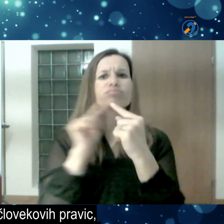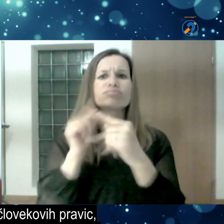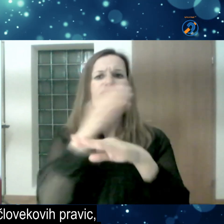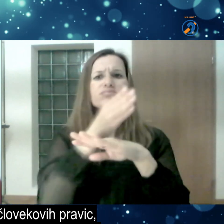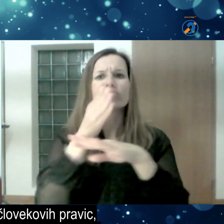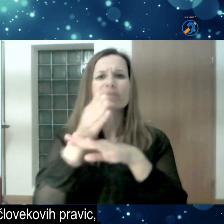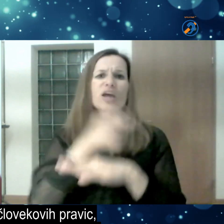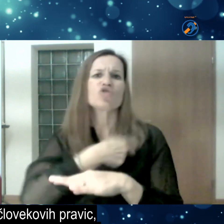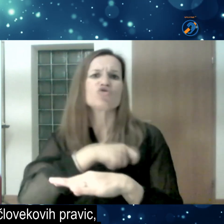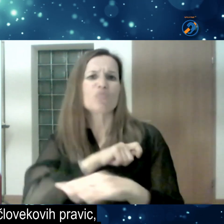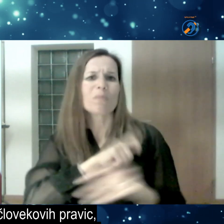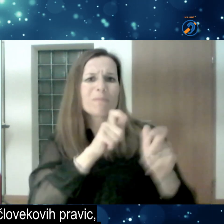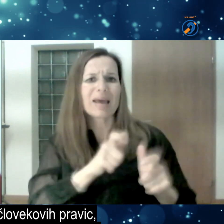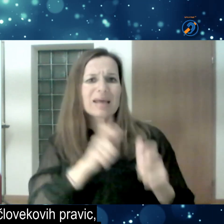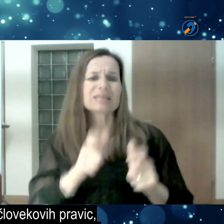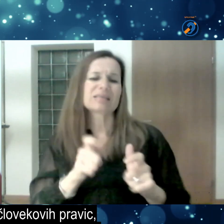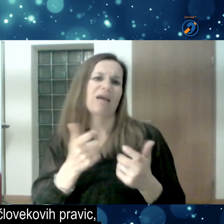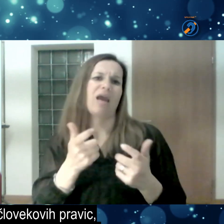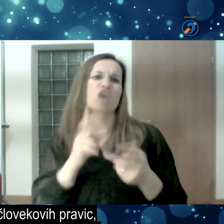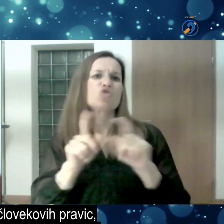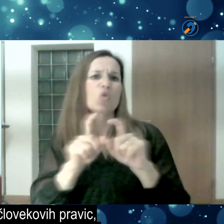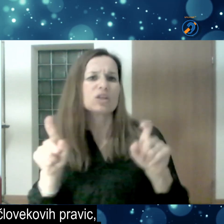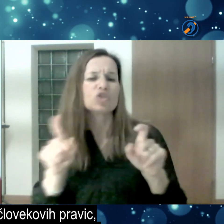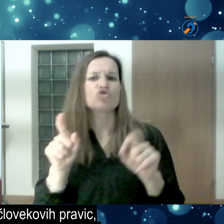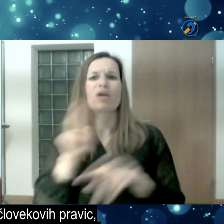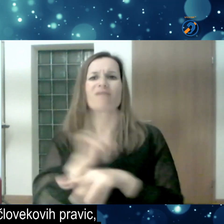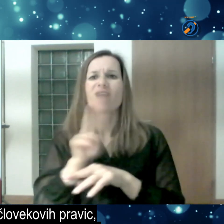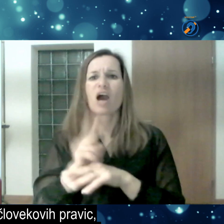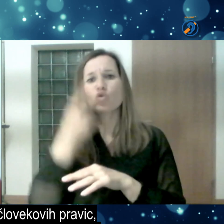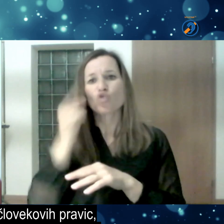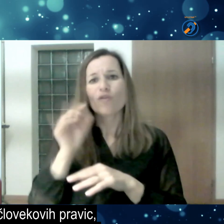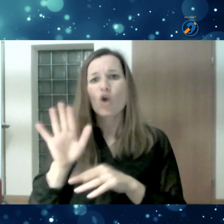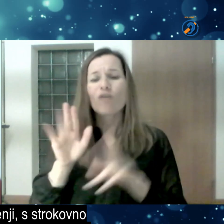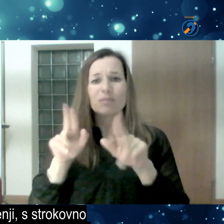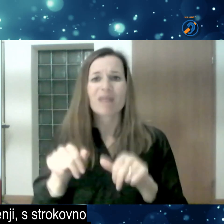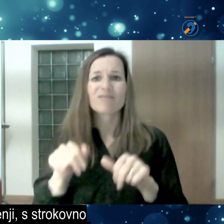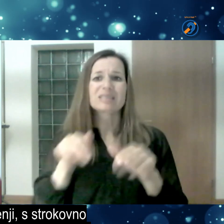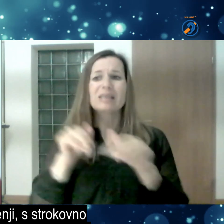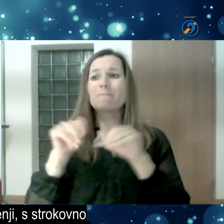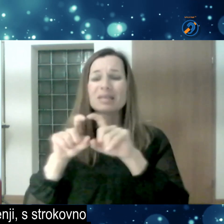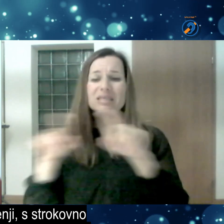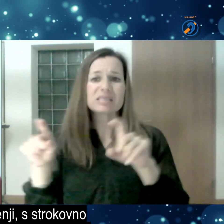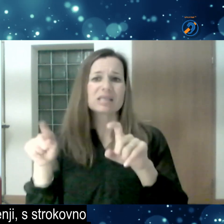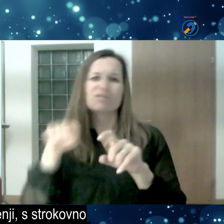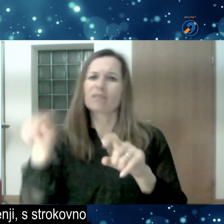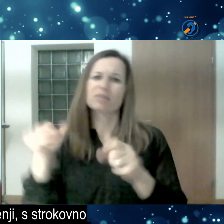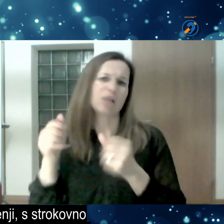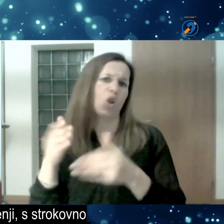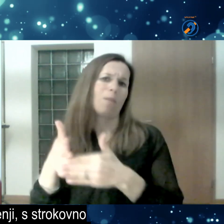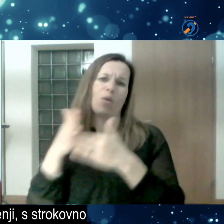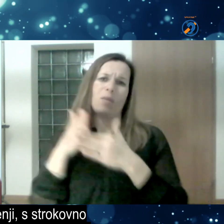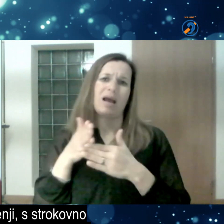sodišča, varuha človekovih pravic, ministrstva in so nam zelo pomagali, no, z njihovimi mnenji, z njihovimi